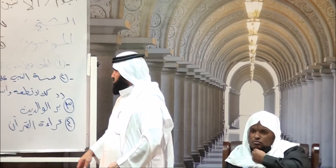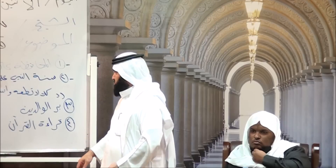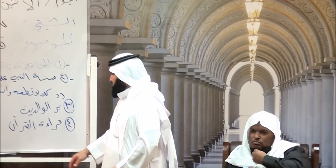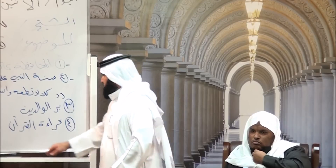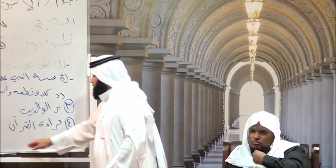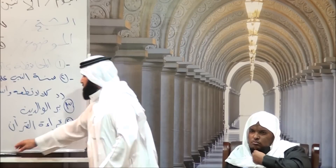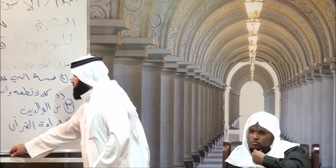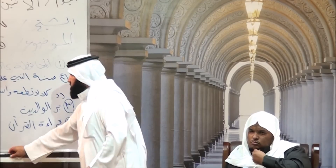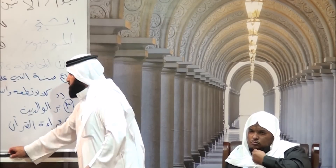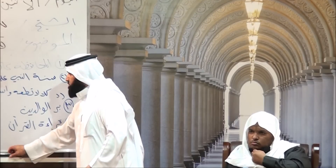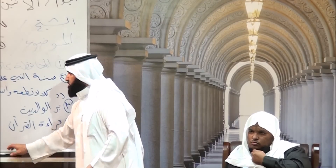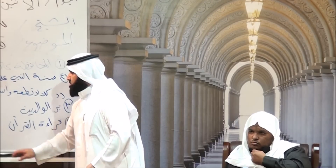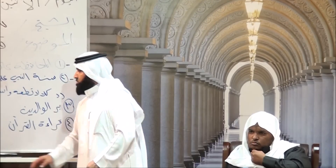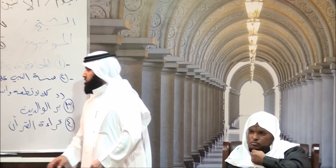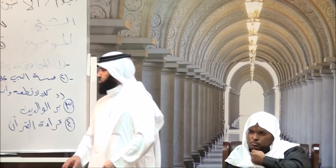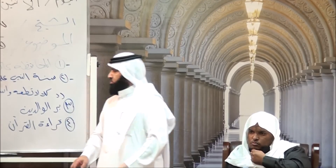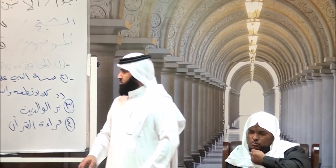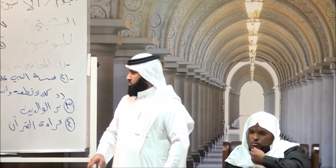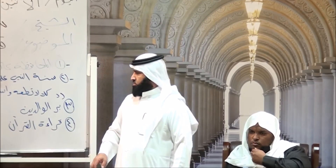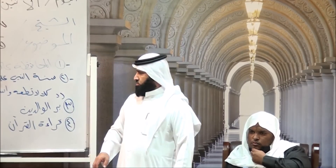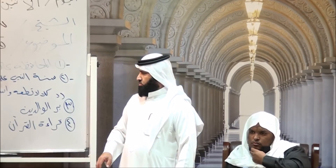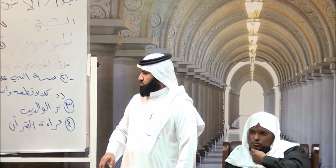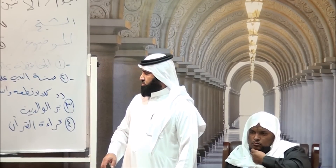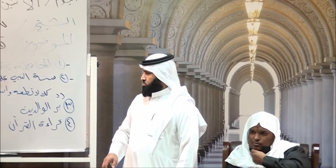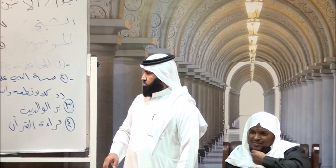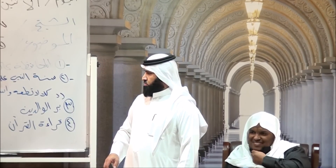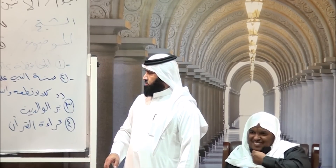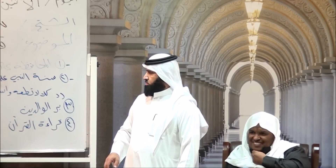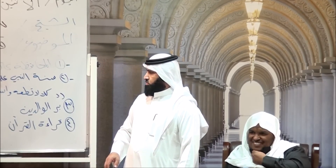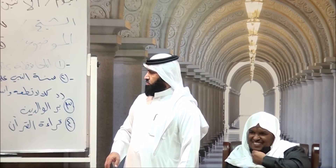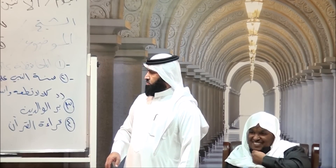كنز من كنوز الجنة.